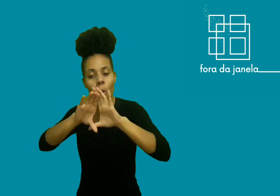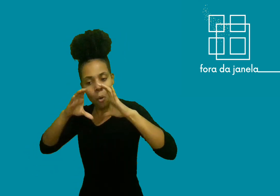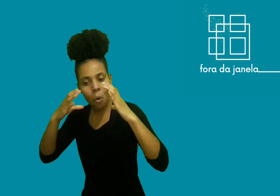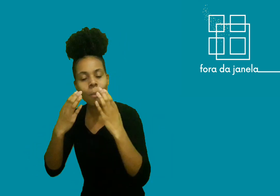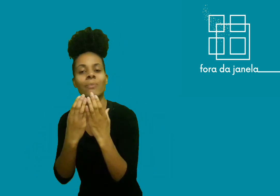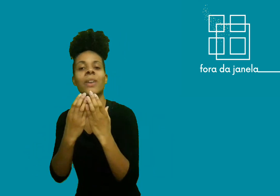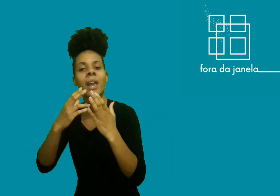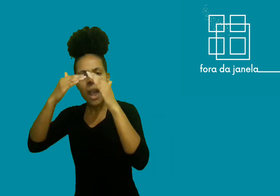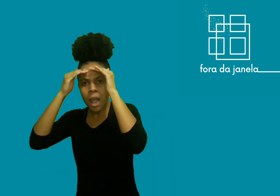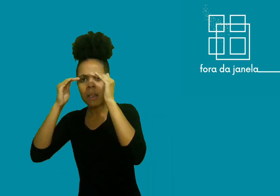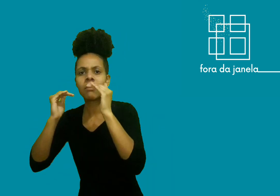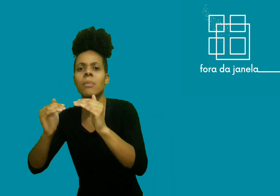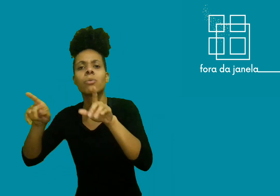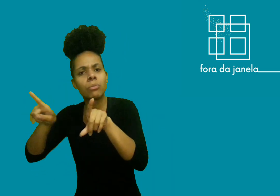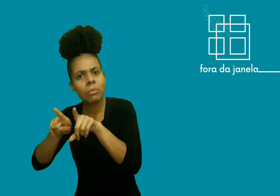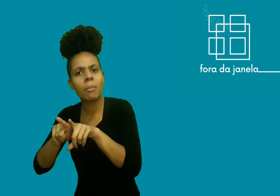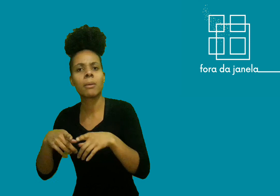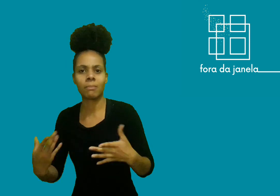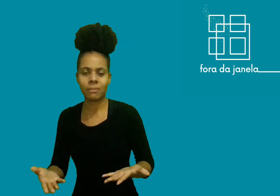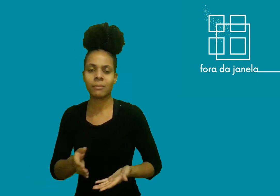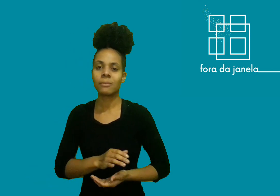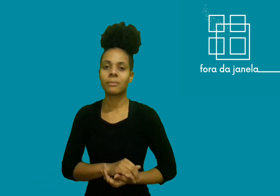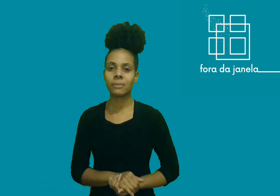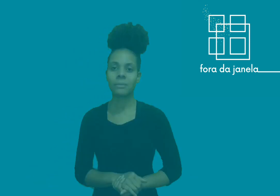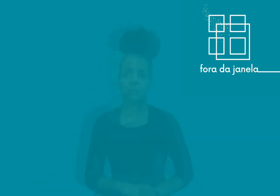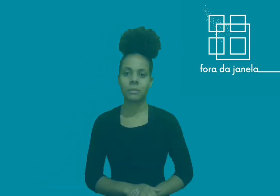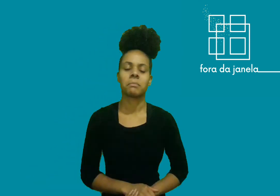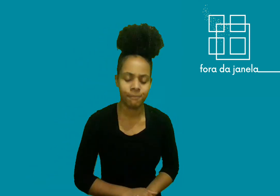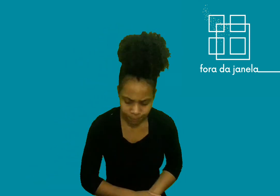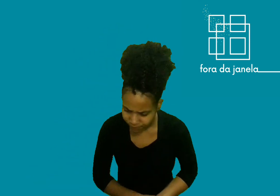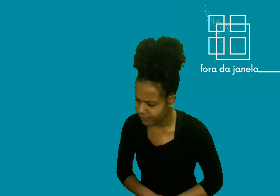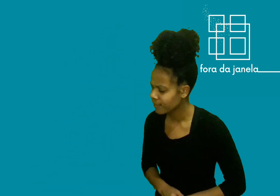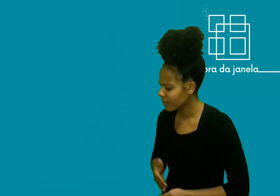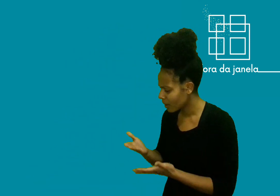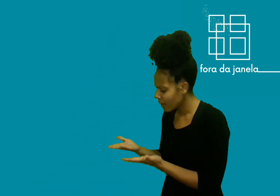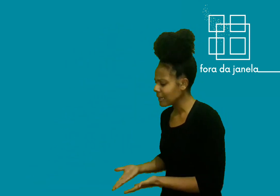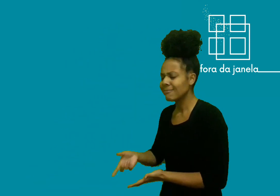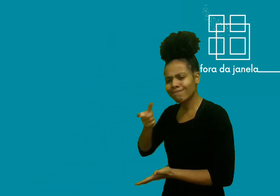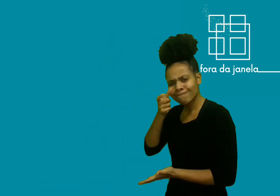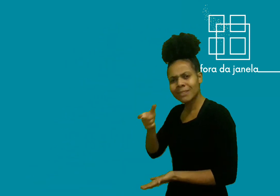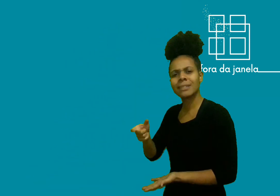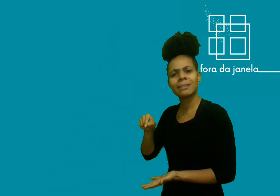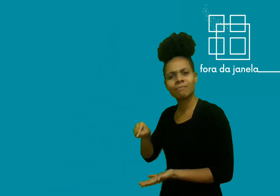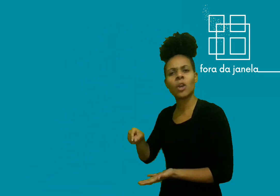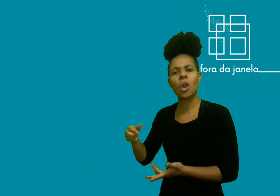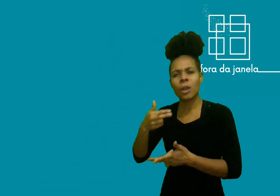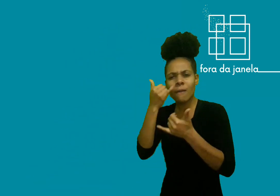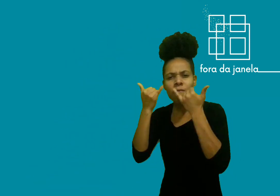a língua também se possibilita o respeito à comunidade, né? E aos usuários dessa língua.